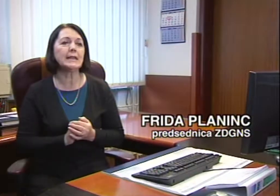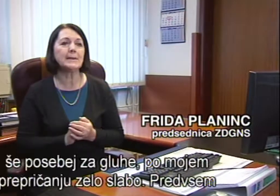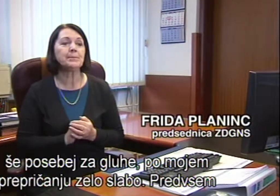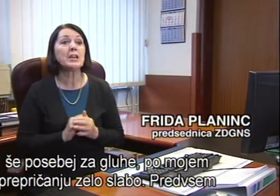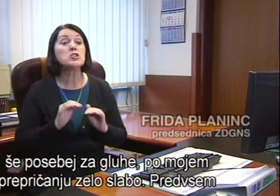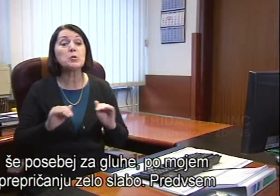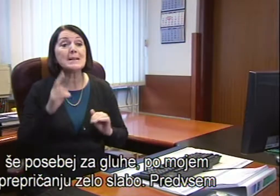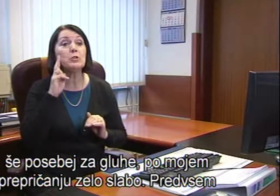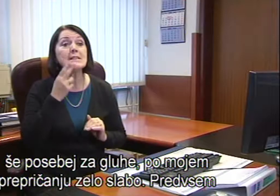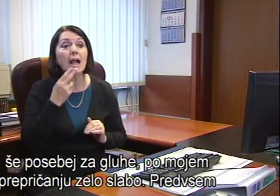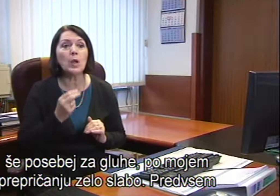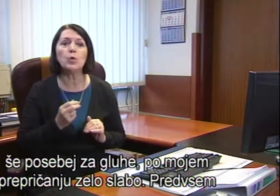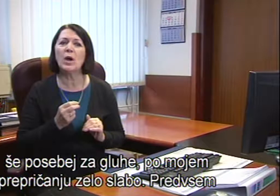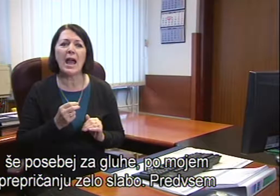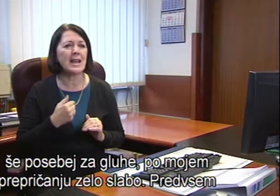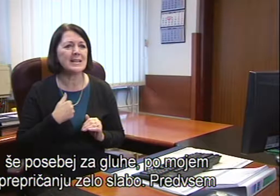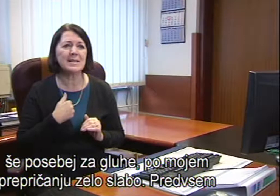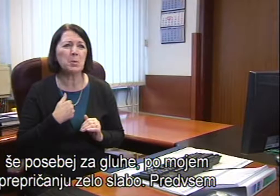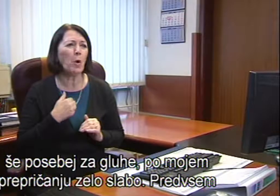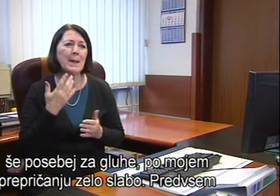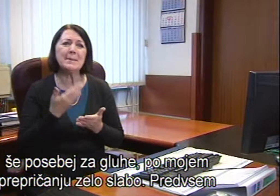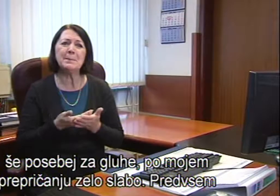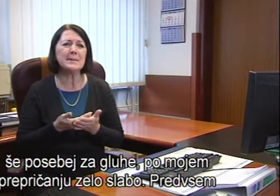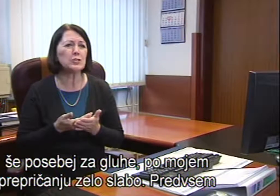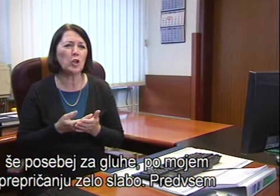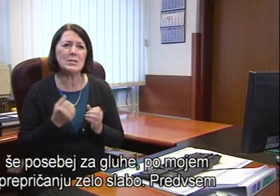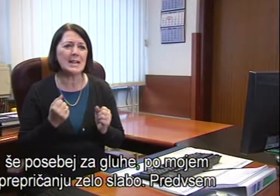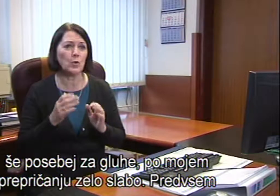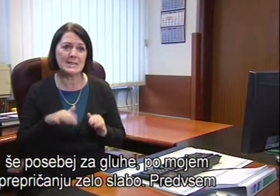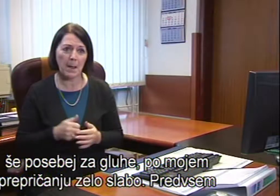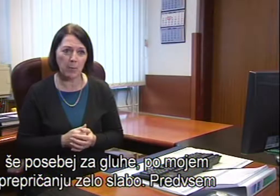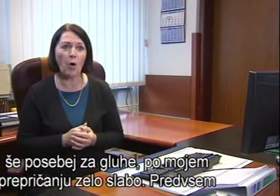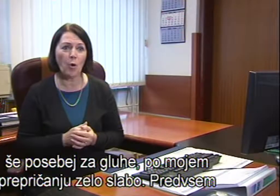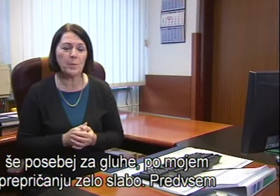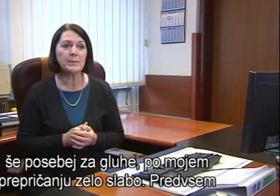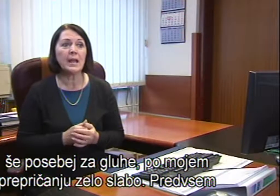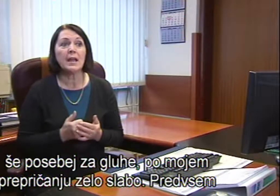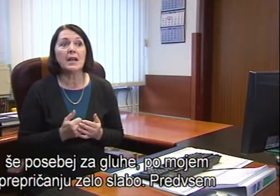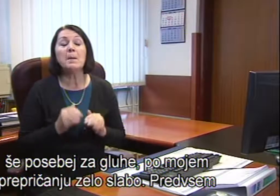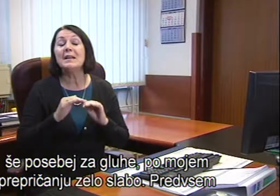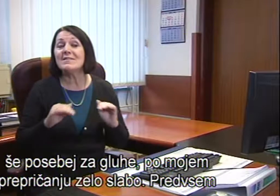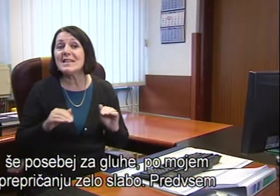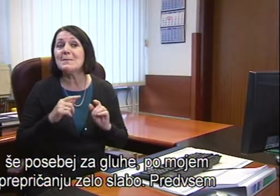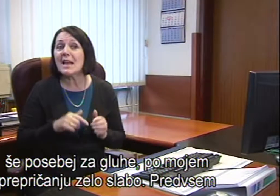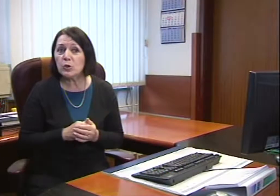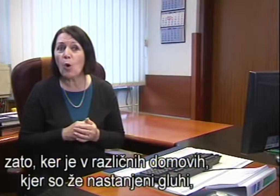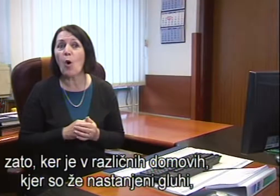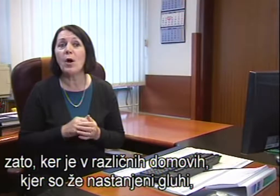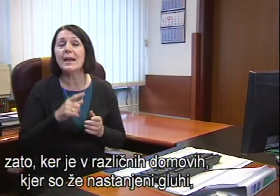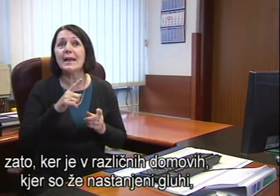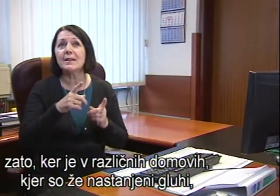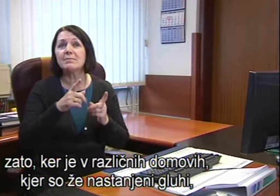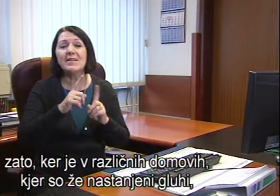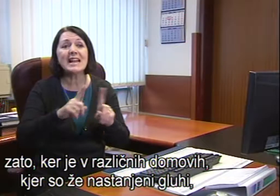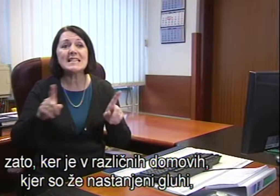starejše ljudi, še posebno za gluhe, po mojem prepričanju zelo slabo. Predvsem